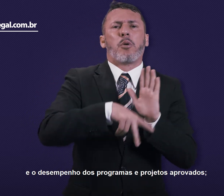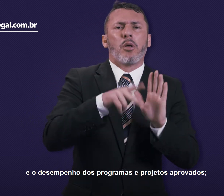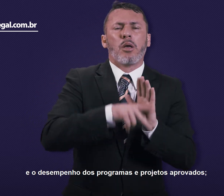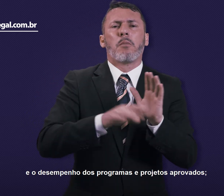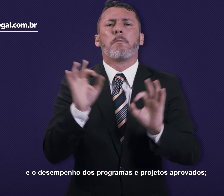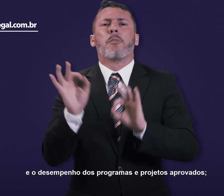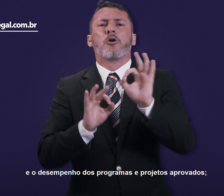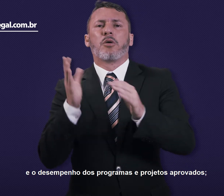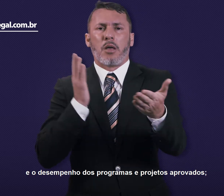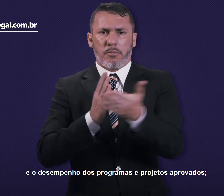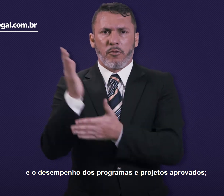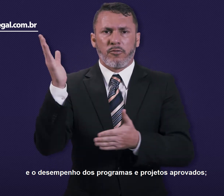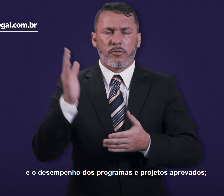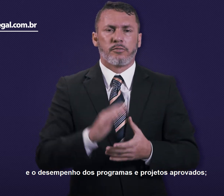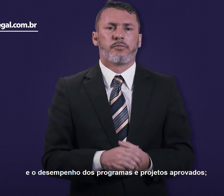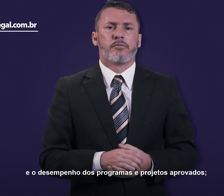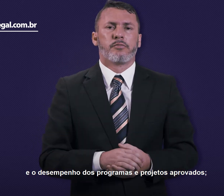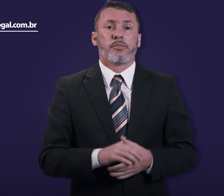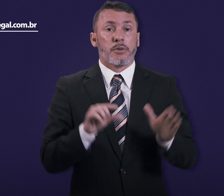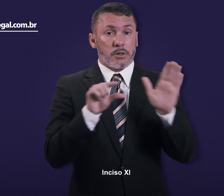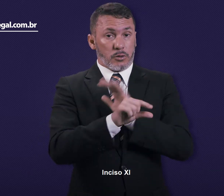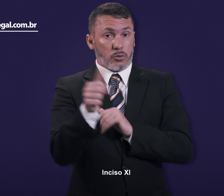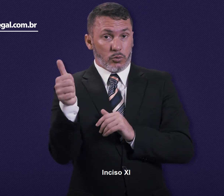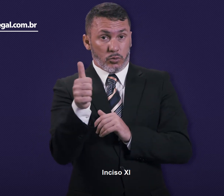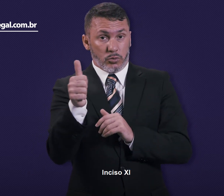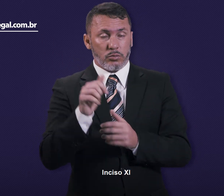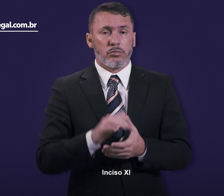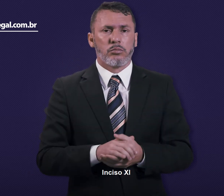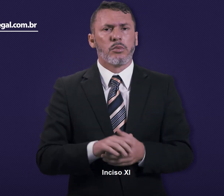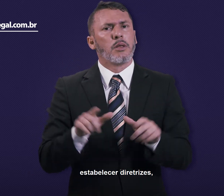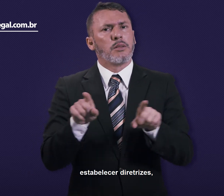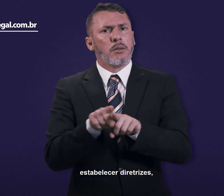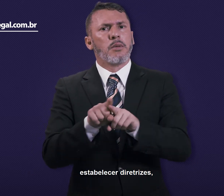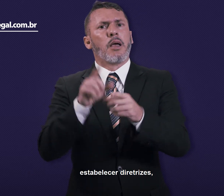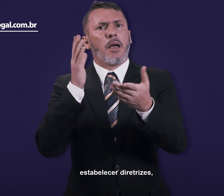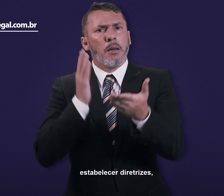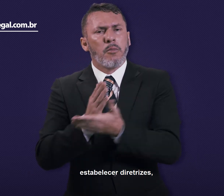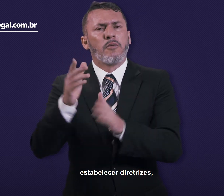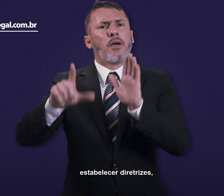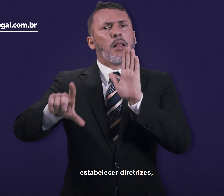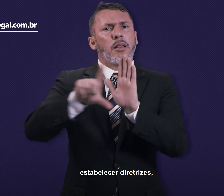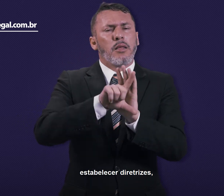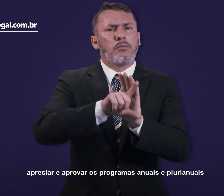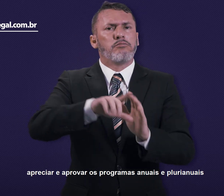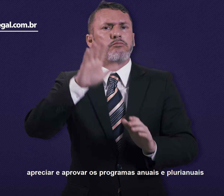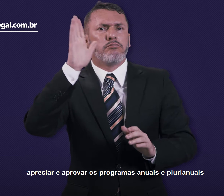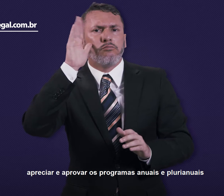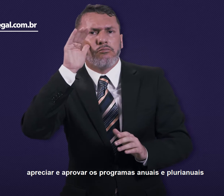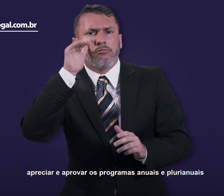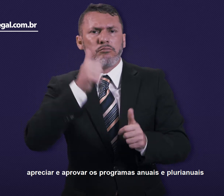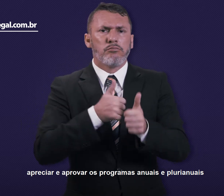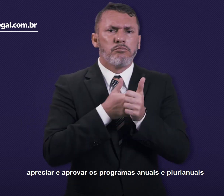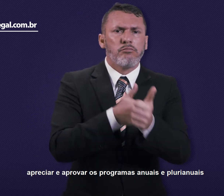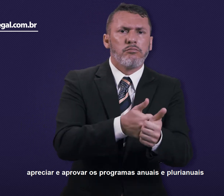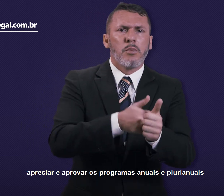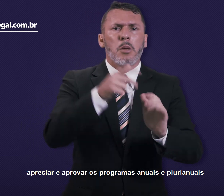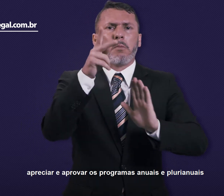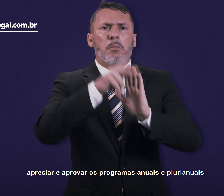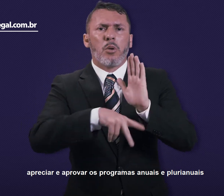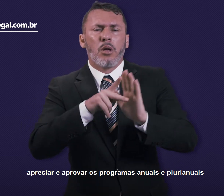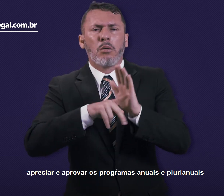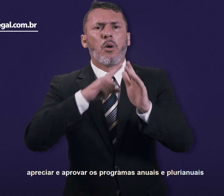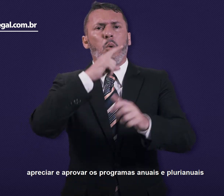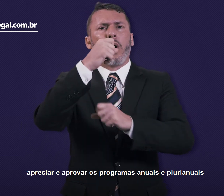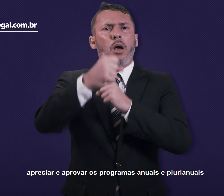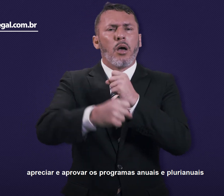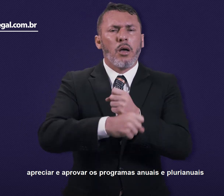dos programas e projetos aprovados. Inciso 11. Estabelecer diretrizes, apreciar e aprovar os